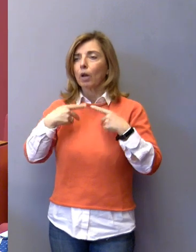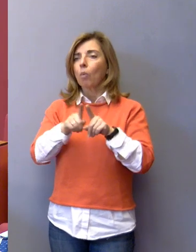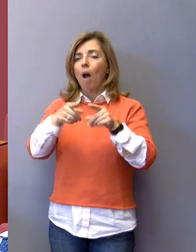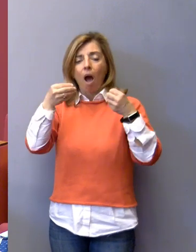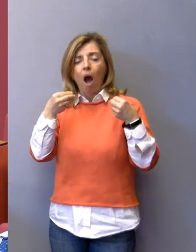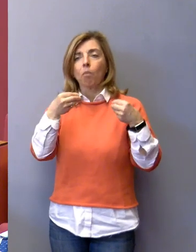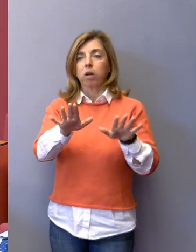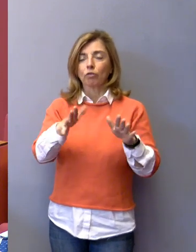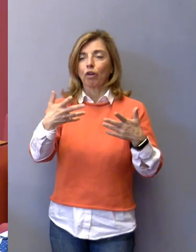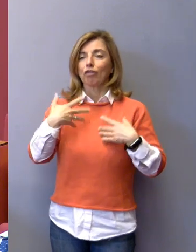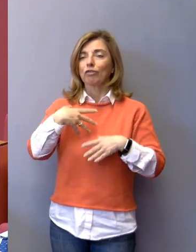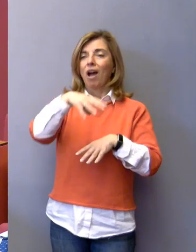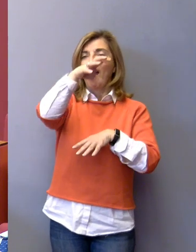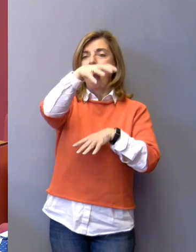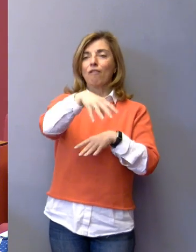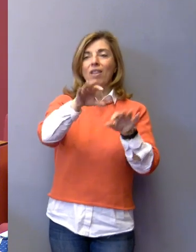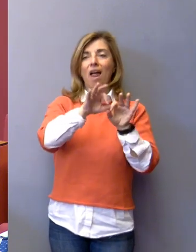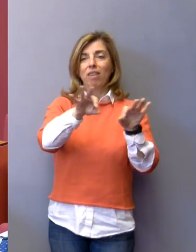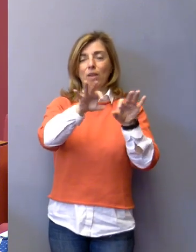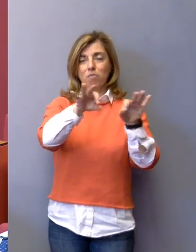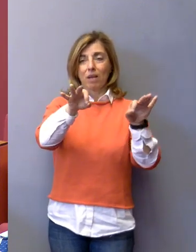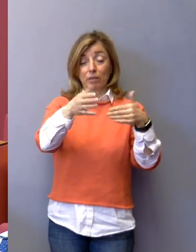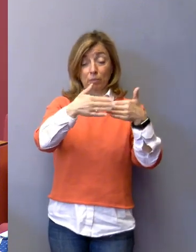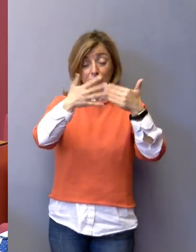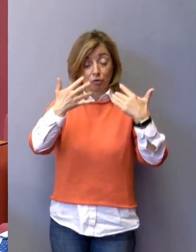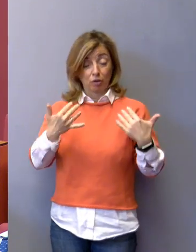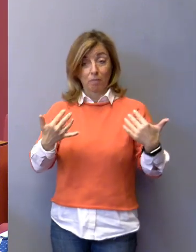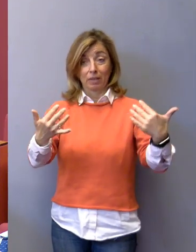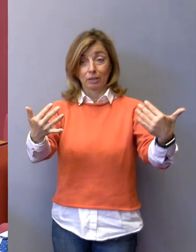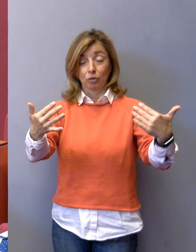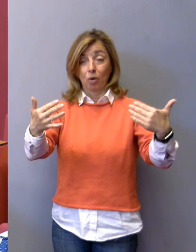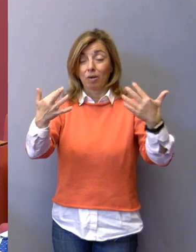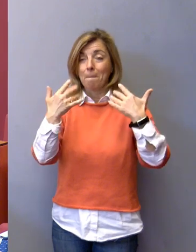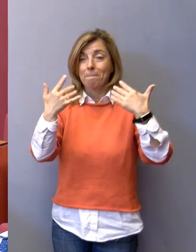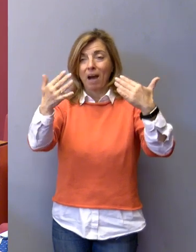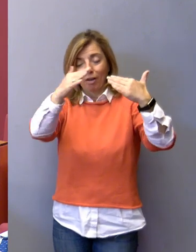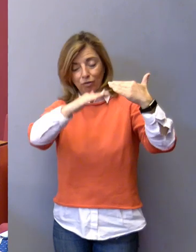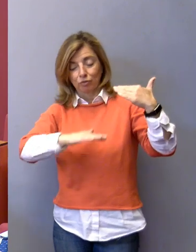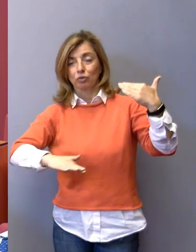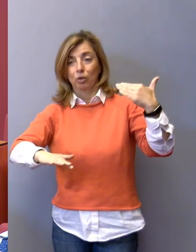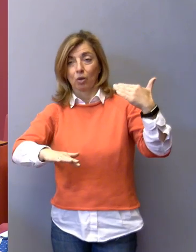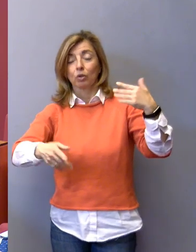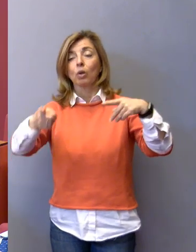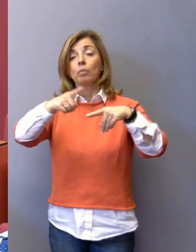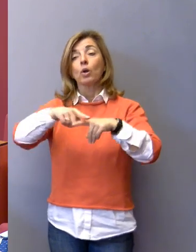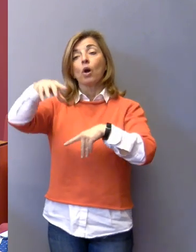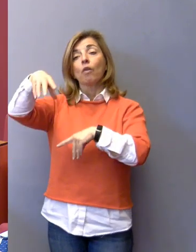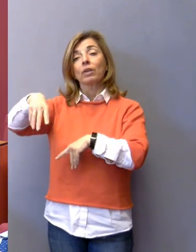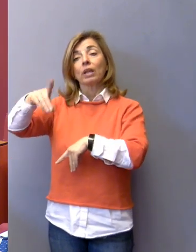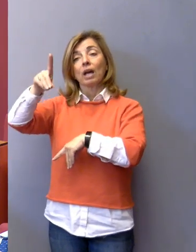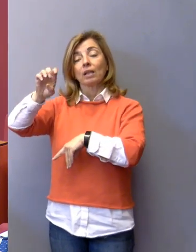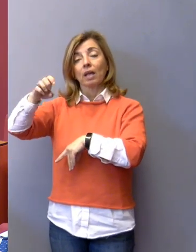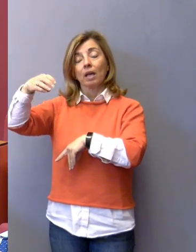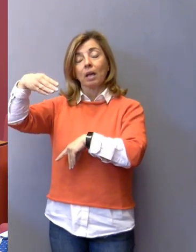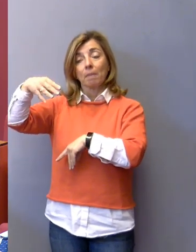che è diciamo posta vicino al pratone nel livello inferiore del parco e la villa de Mari diciamo